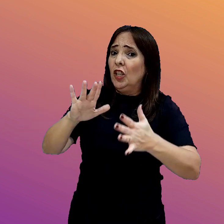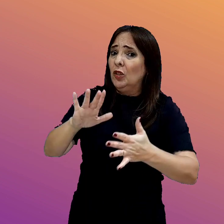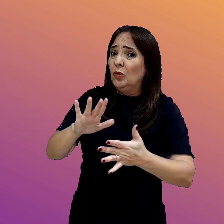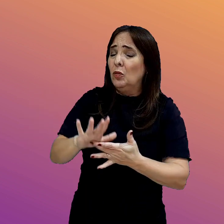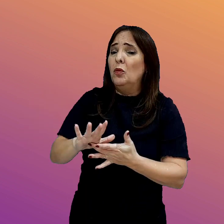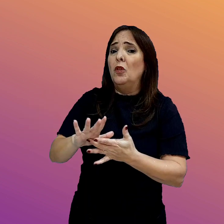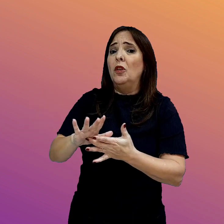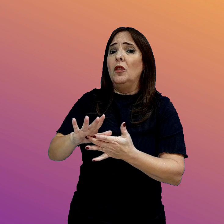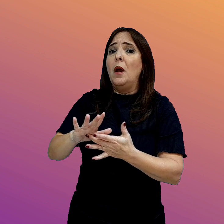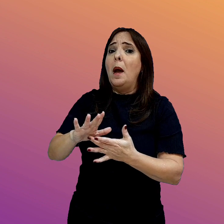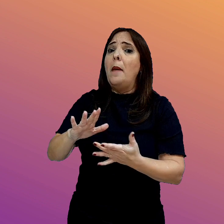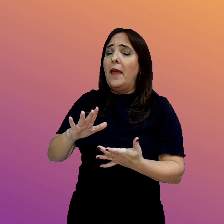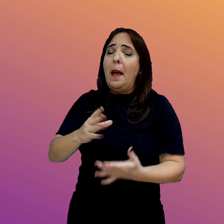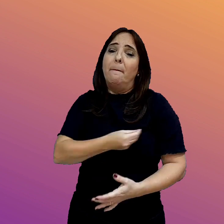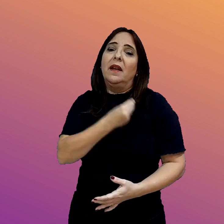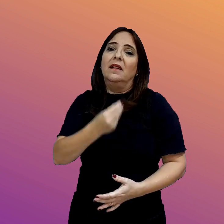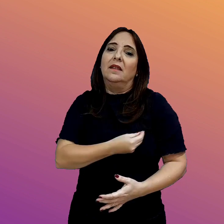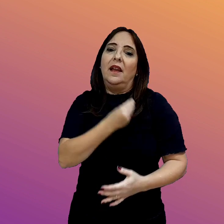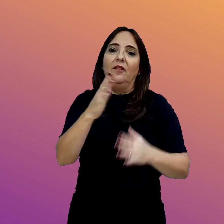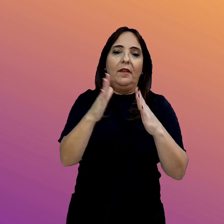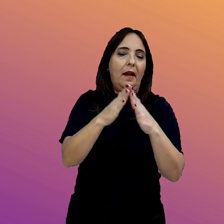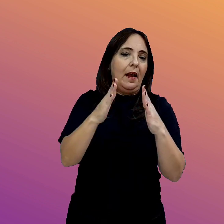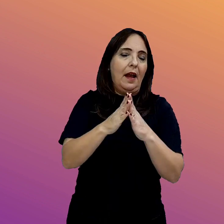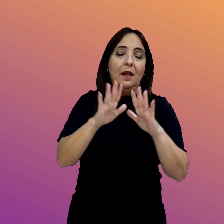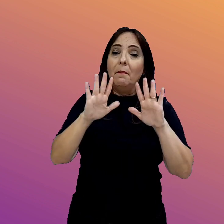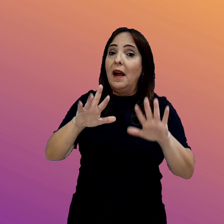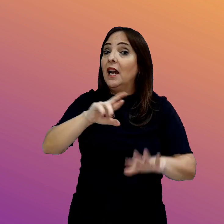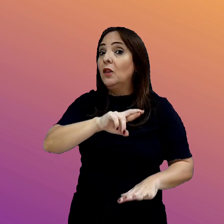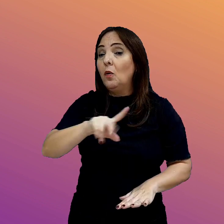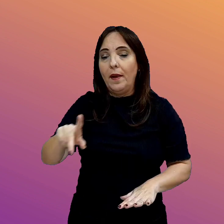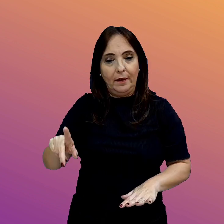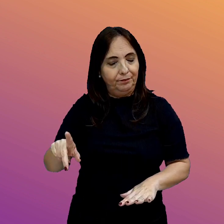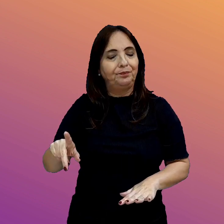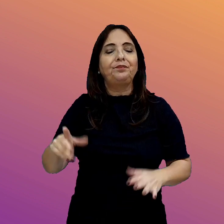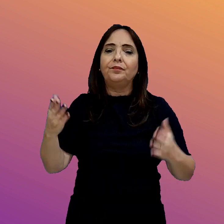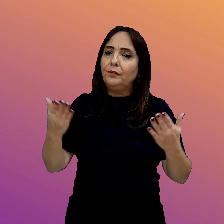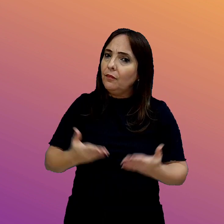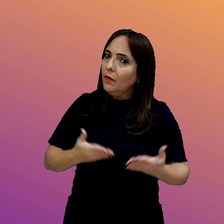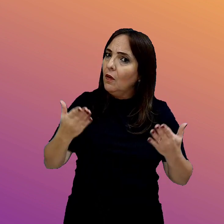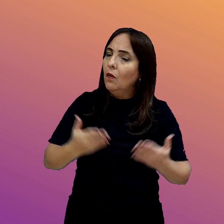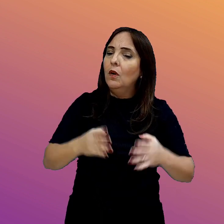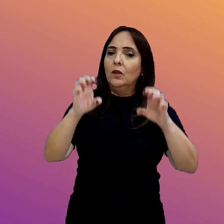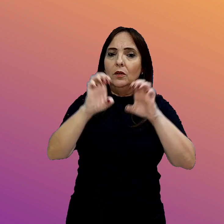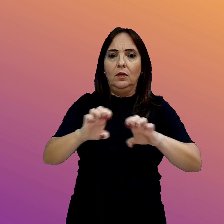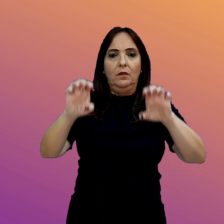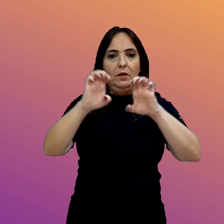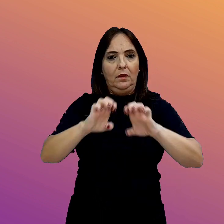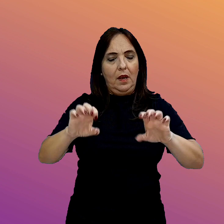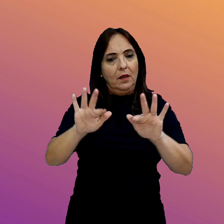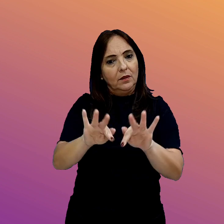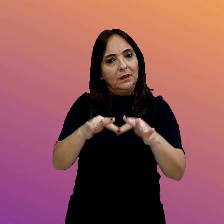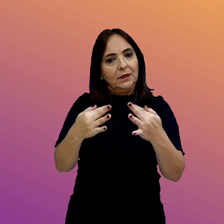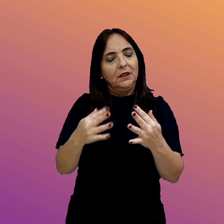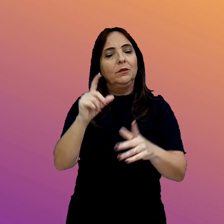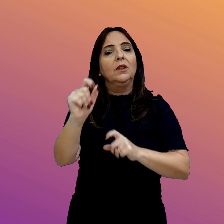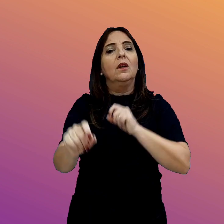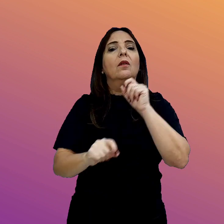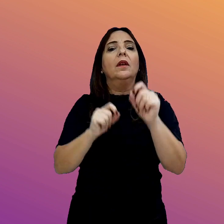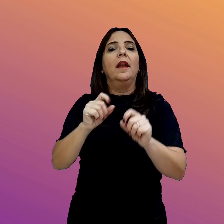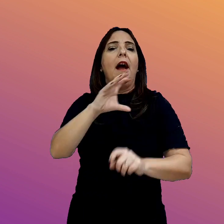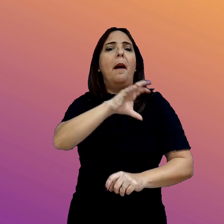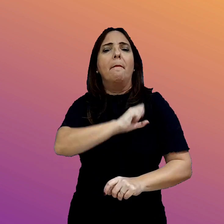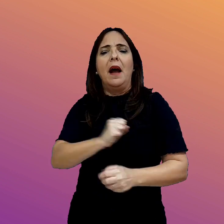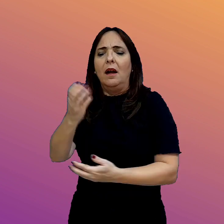bem por aí, né, gente? Não. É viver o evangelho de forma simples, é amar, é